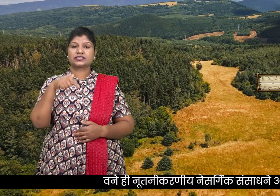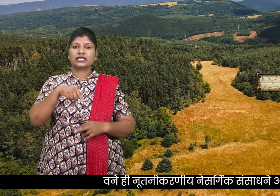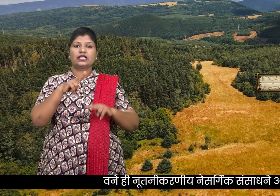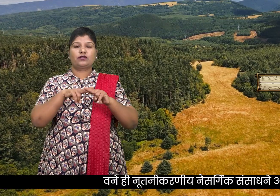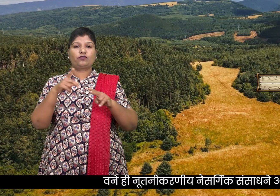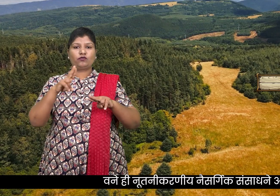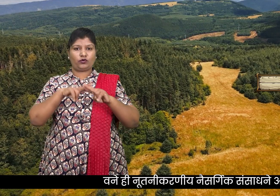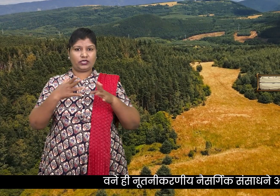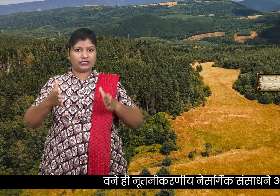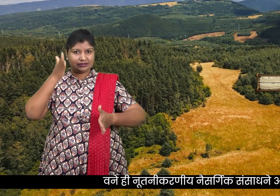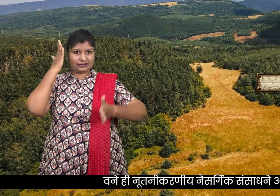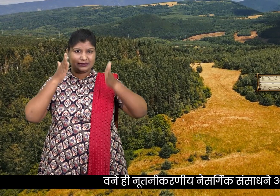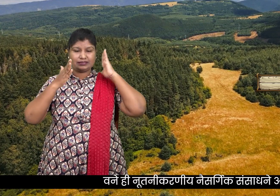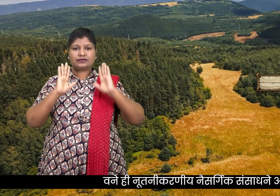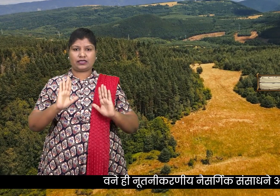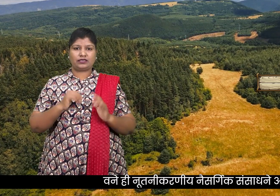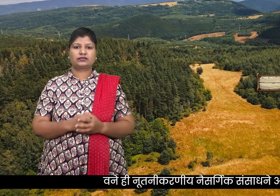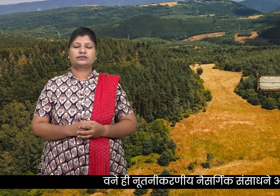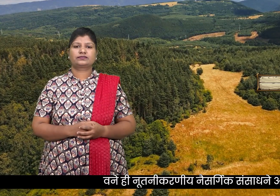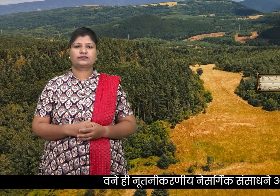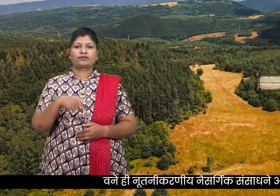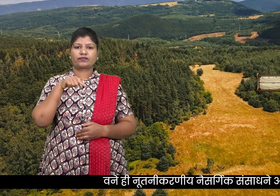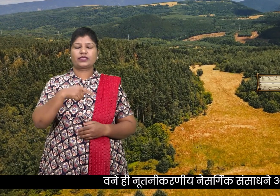वने ही नूतनीकरणीय नैसर्गिक संसाधने आहेत,